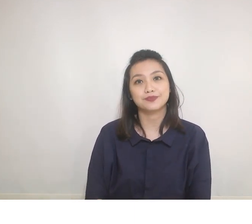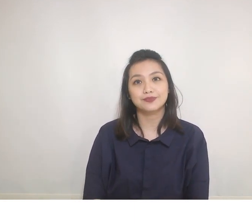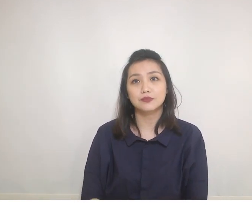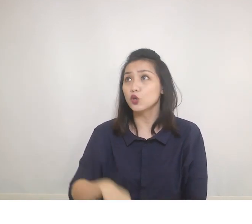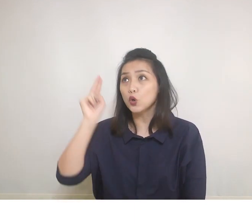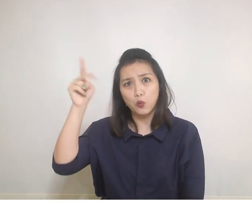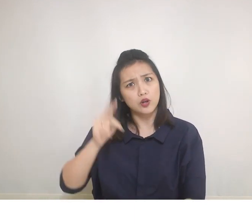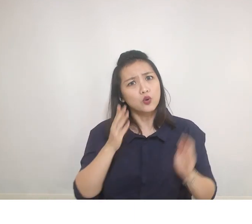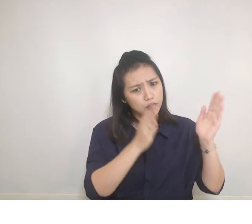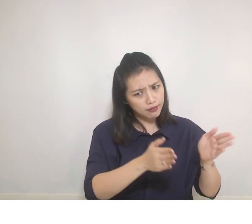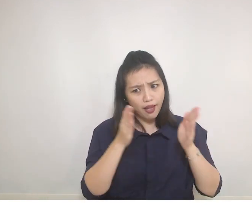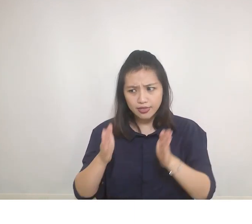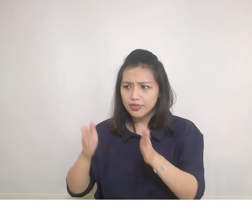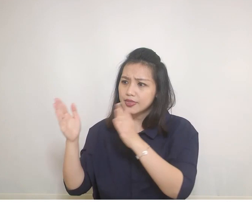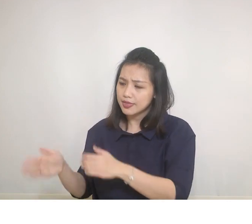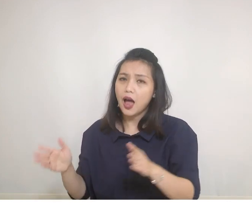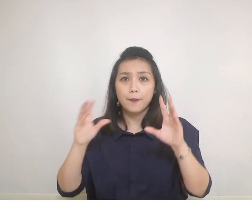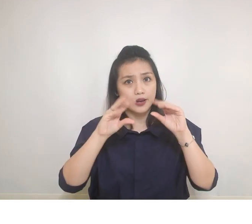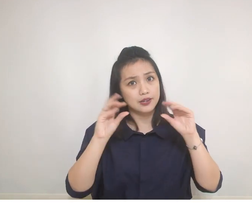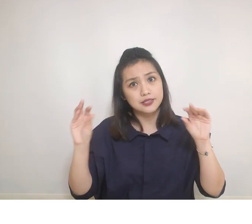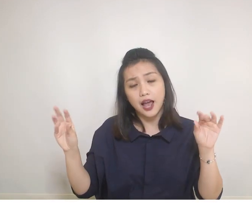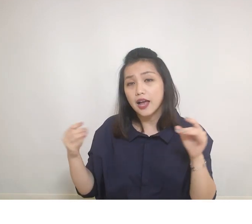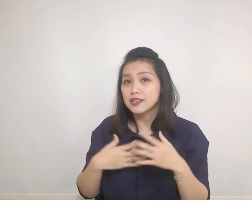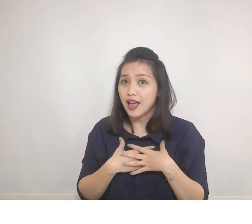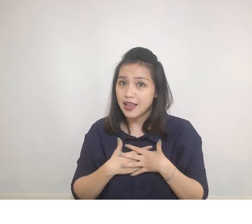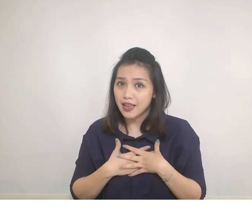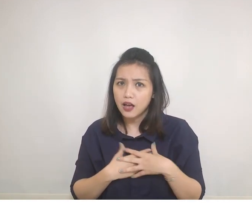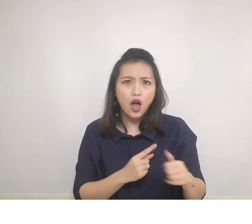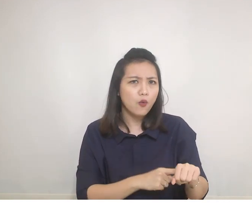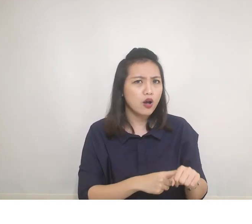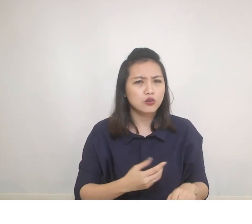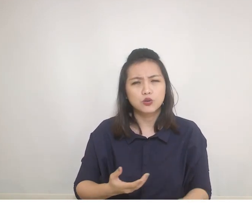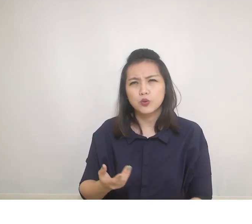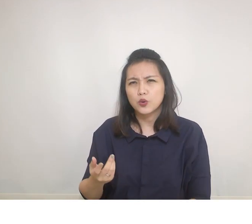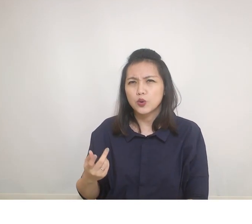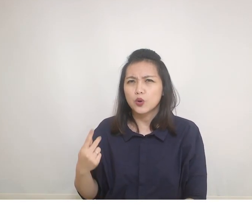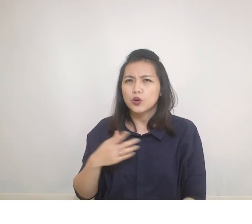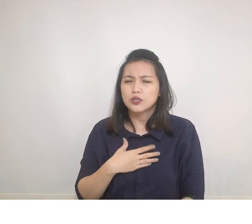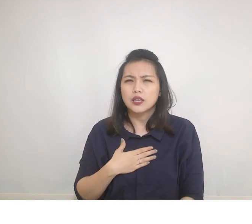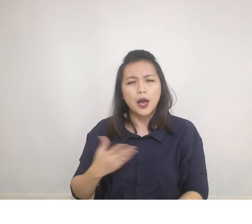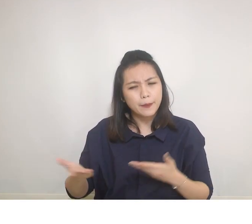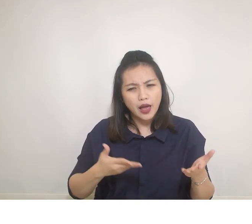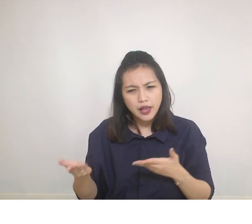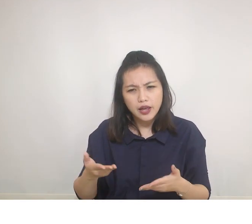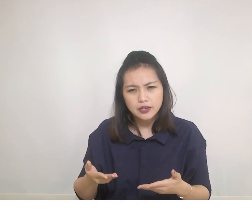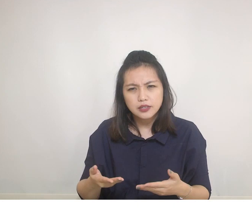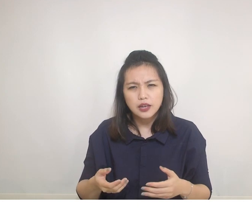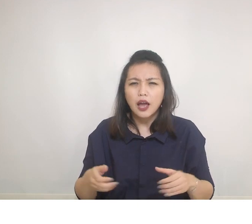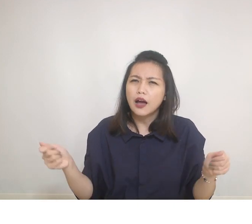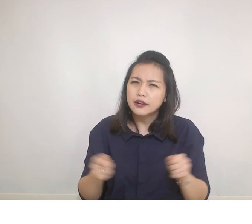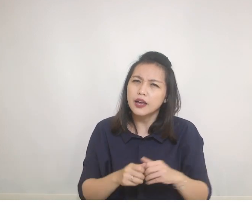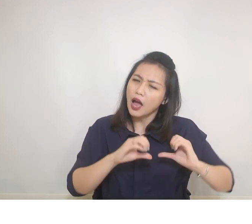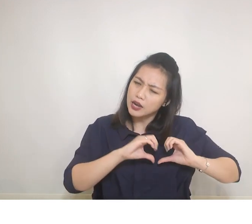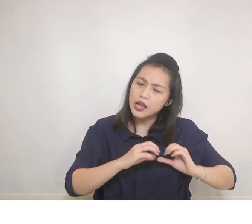aturkan sendiri. Itu, itu yang dari saya, yang saya alami sih. Luar biasa sekali ya. Menarik waktunya, maksudnya